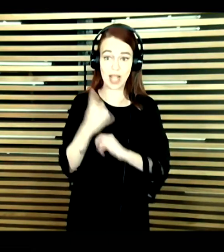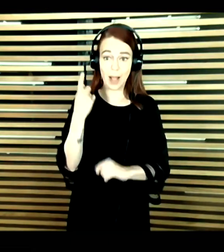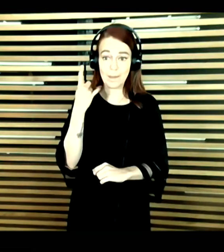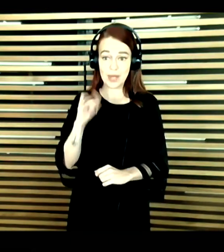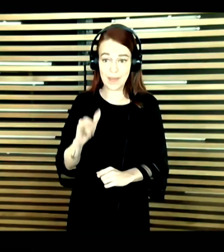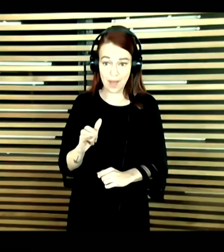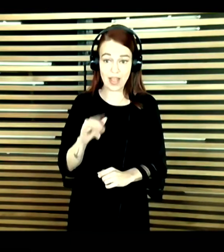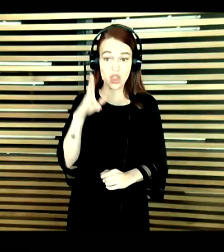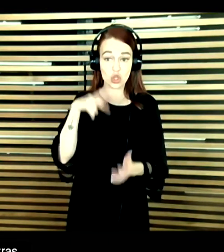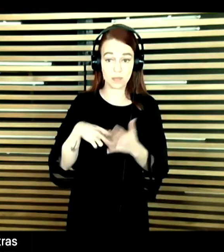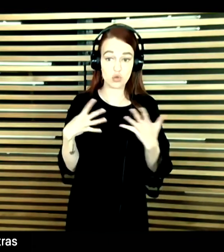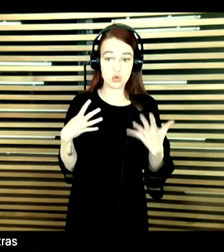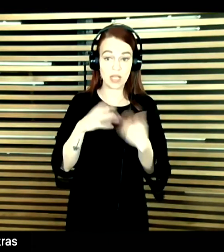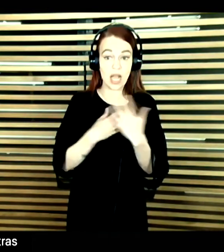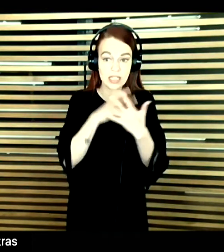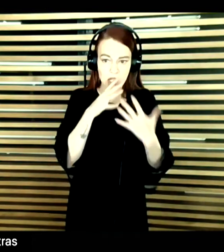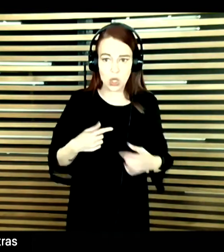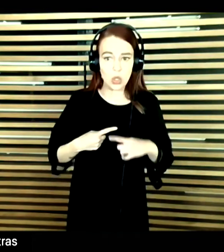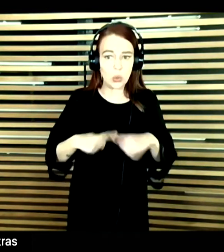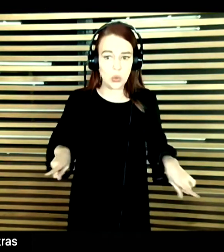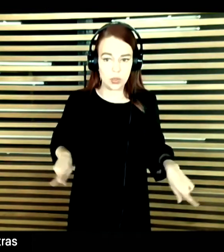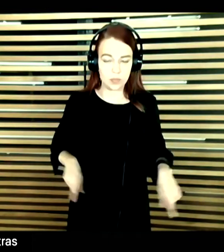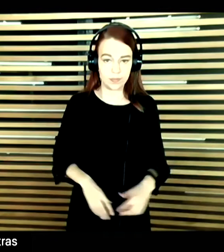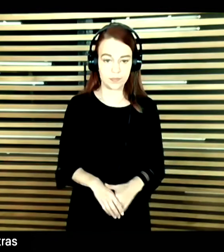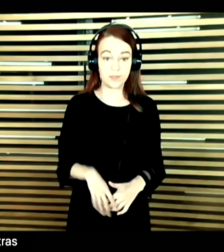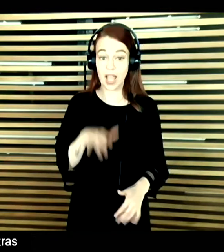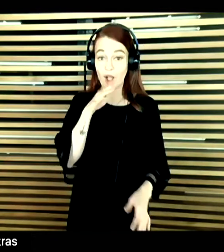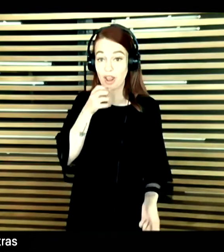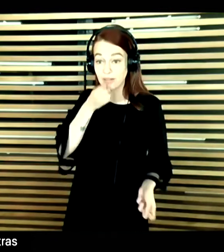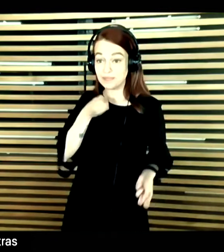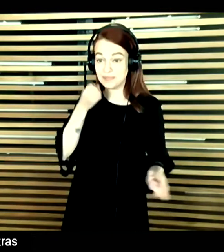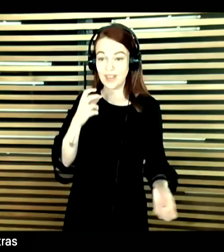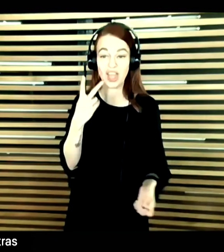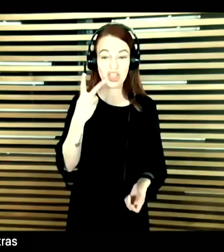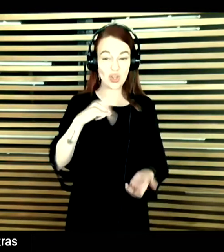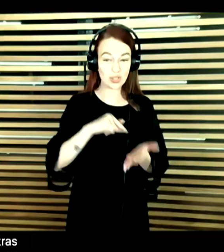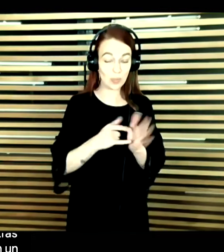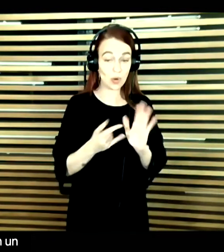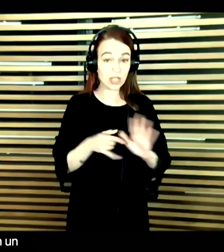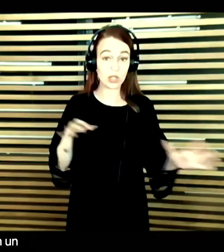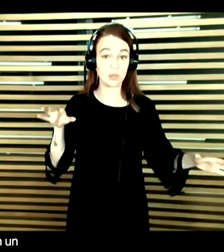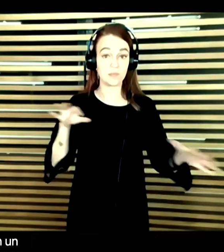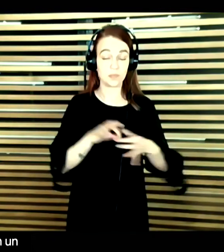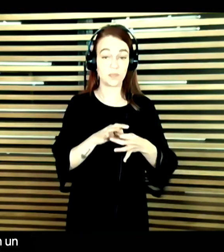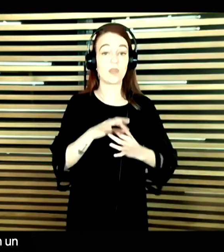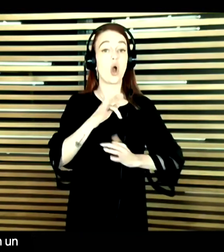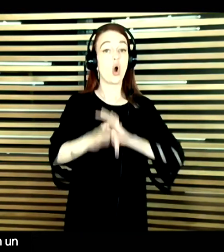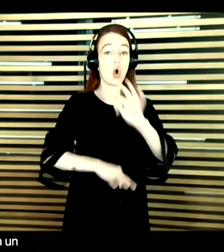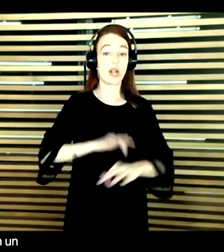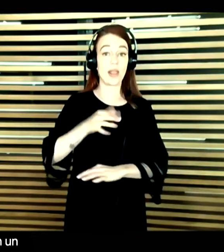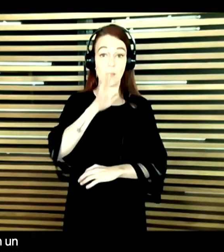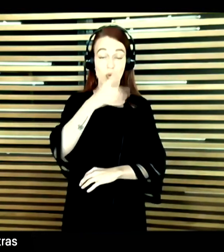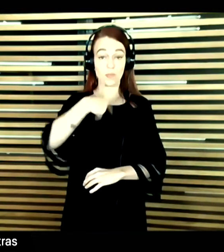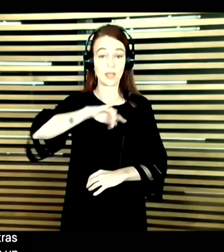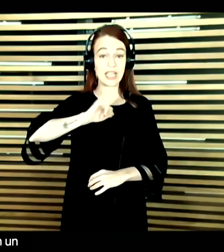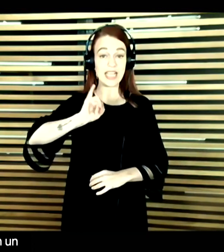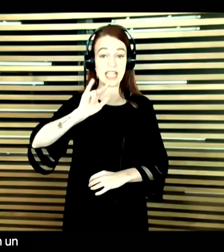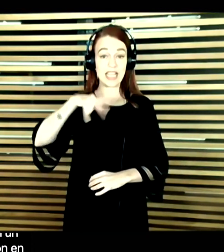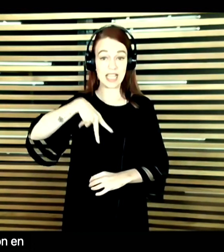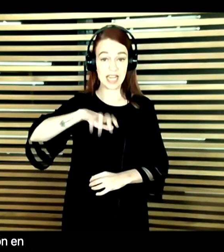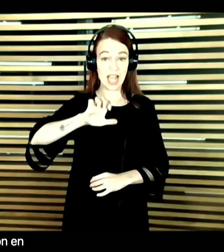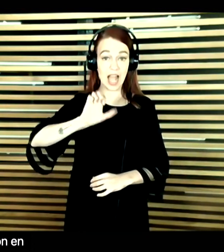en 2009. Os informamos ahora de dos proyectos vinculados a las jornadas que desde el INAEM vamos a poner en marcha